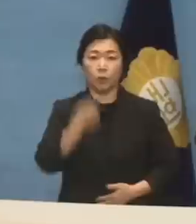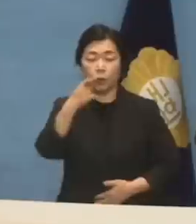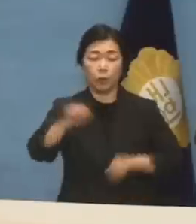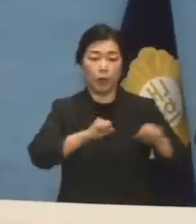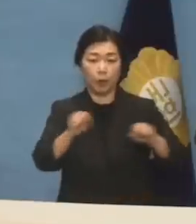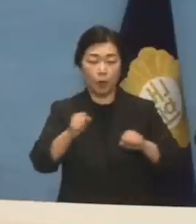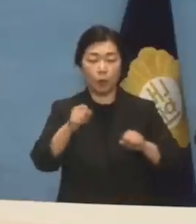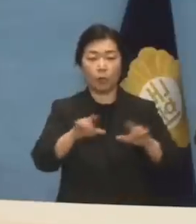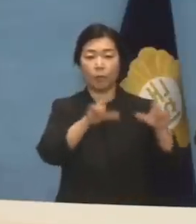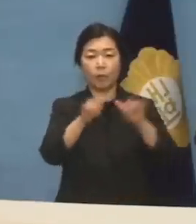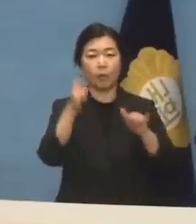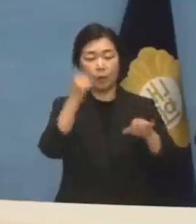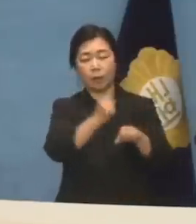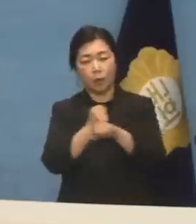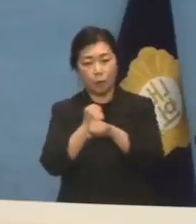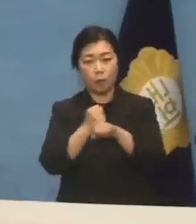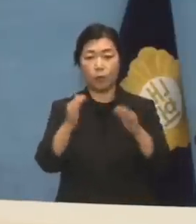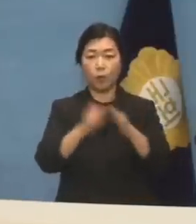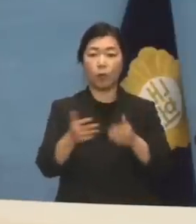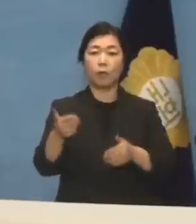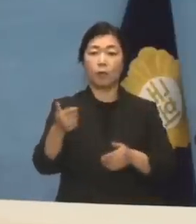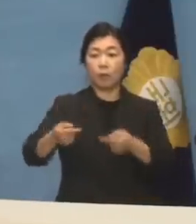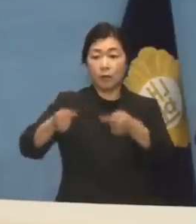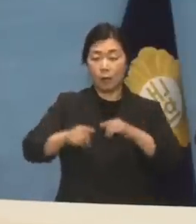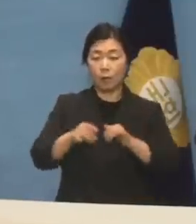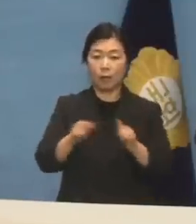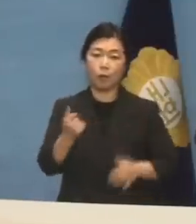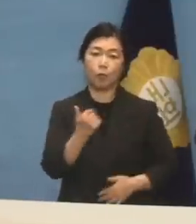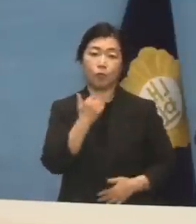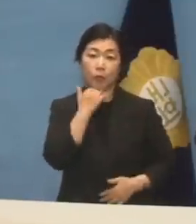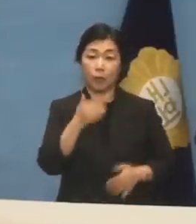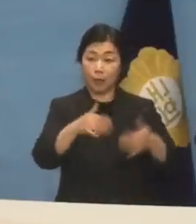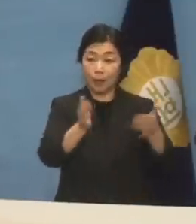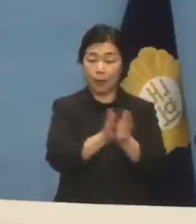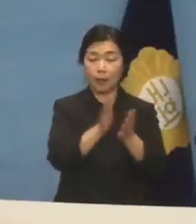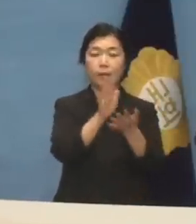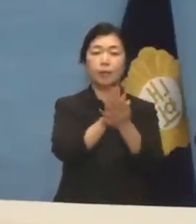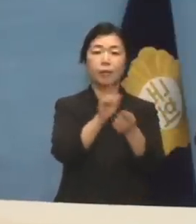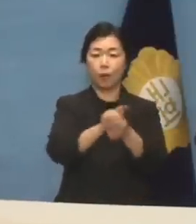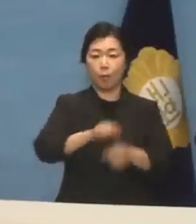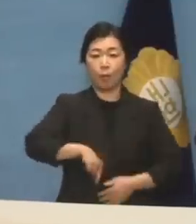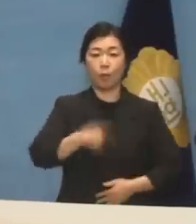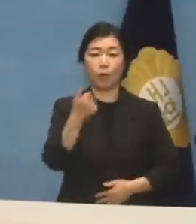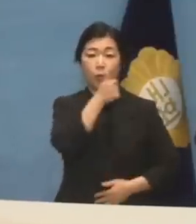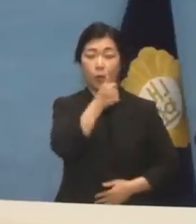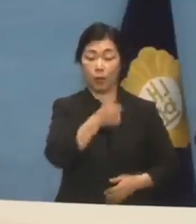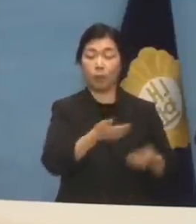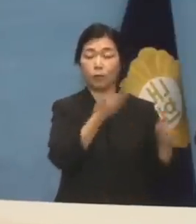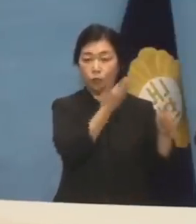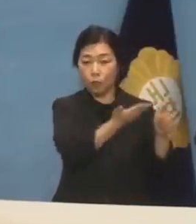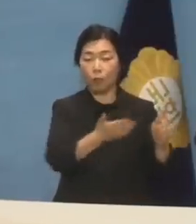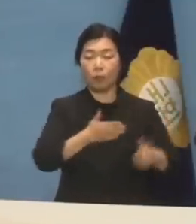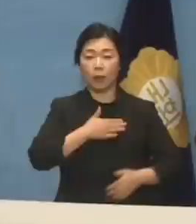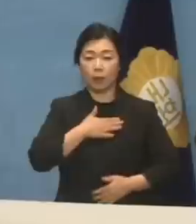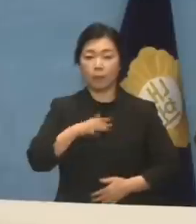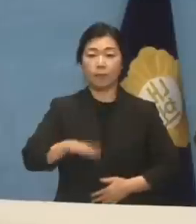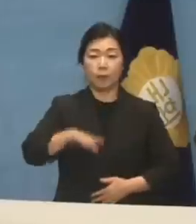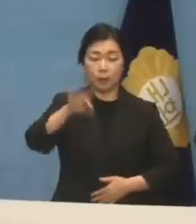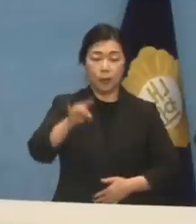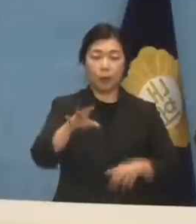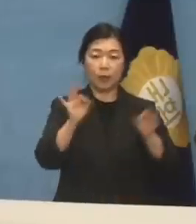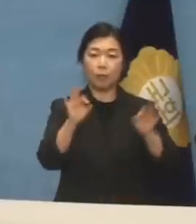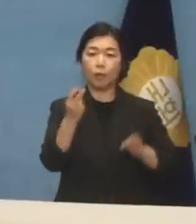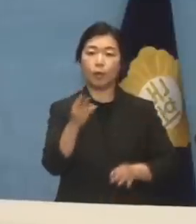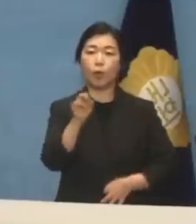촛불행동과 민생경제연구소에서 참석하신 분은 조금 있다가 단체에서 직접 소개를 하시는 것으로 하고요. 저는 일단